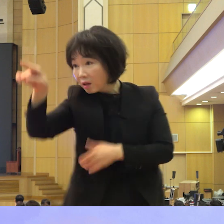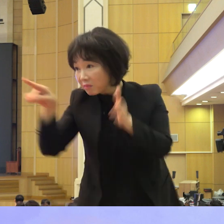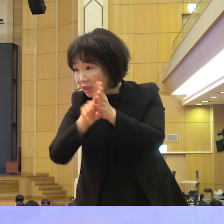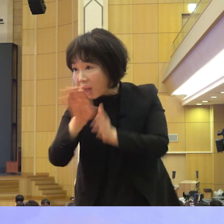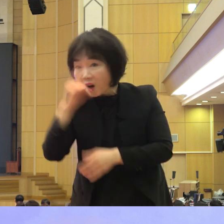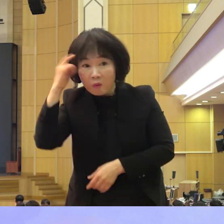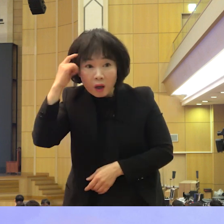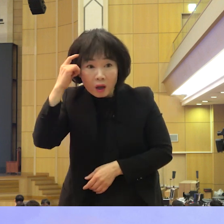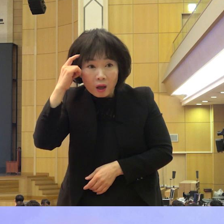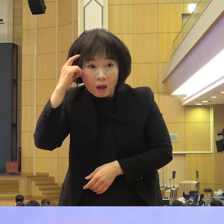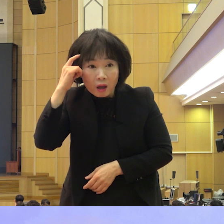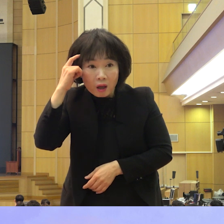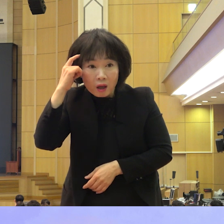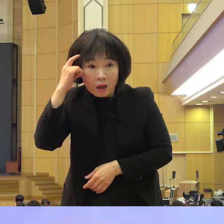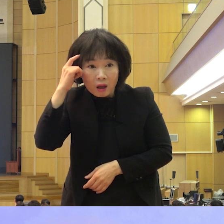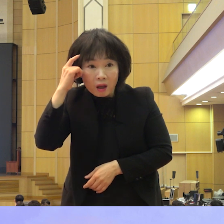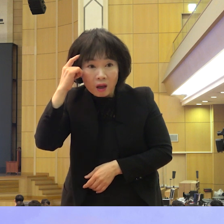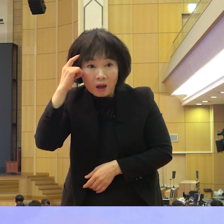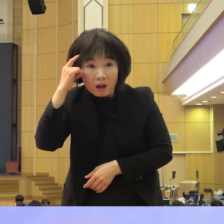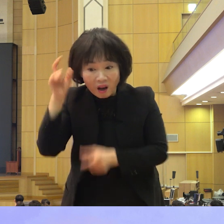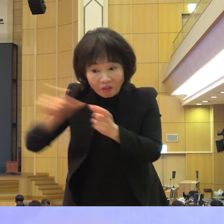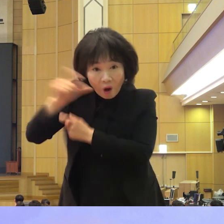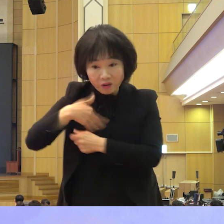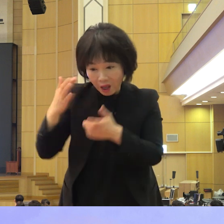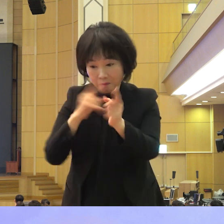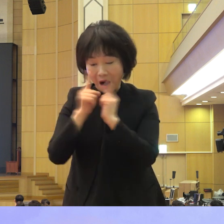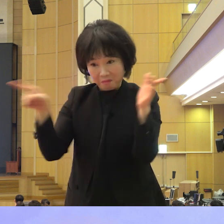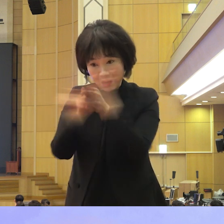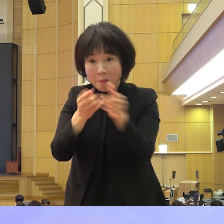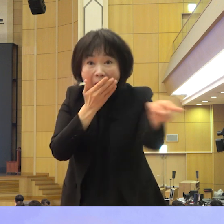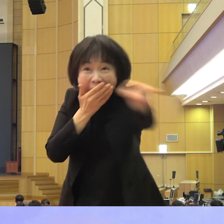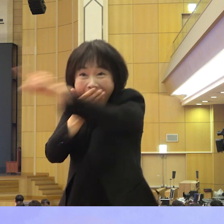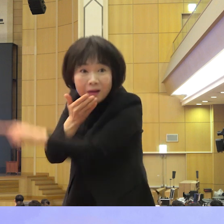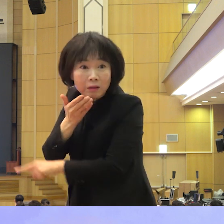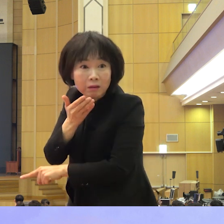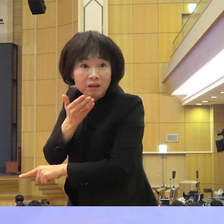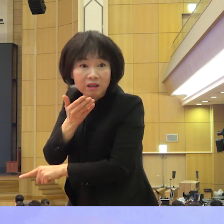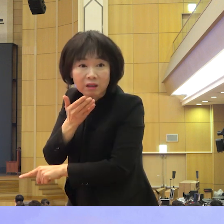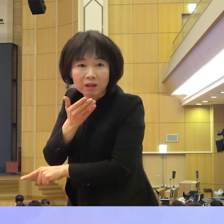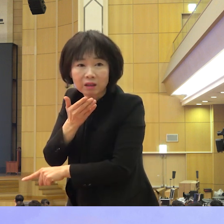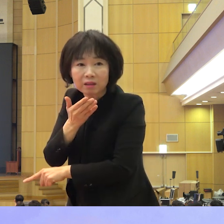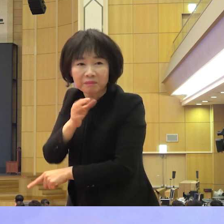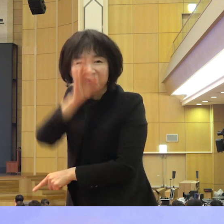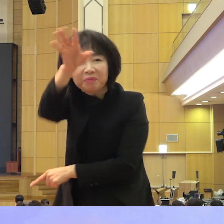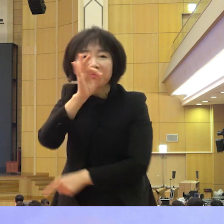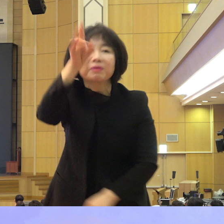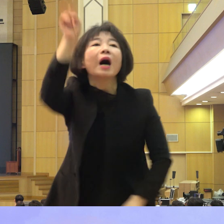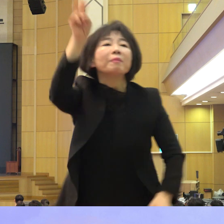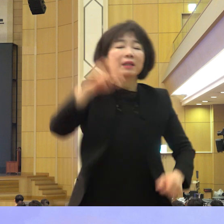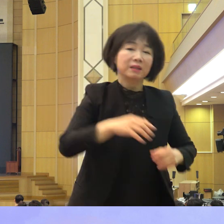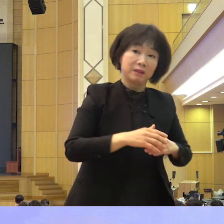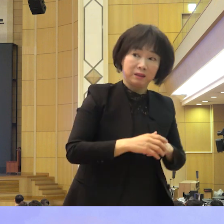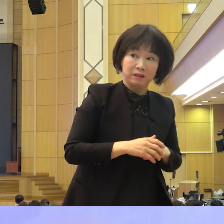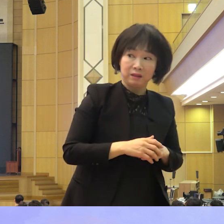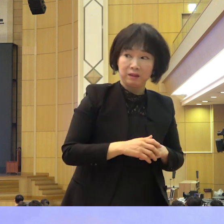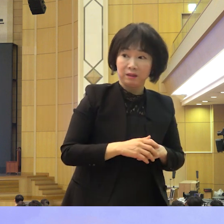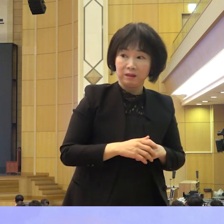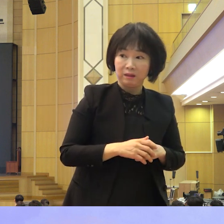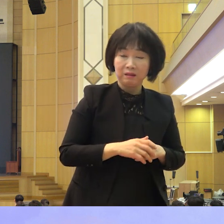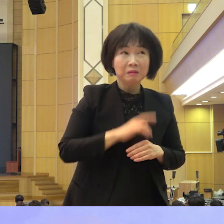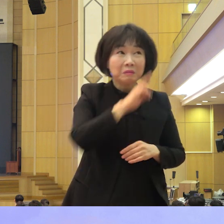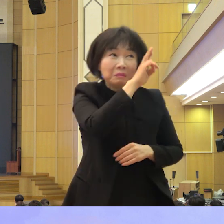믿지 못하는데 어찌 내 말을 믿겠느냐, 어찌 예수님이 전해주는 말을 믿을 수 있겠느냐 라는